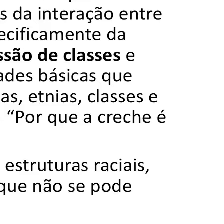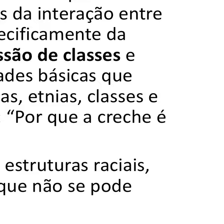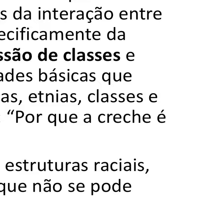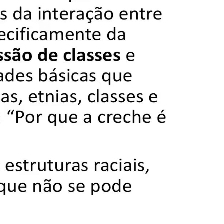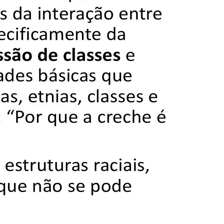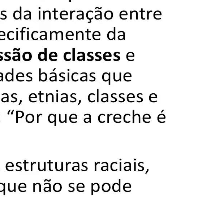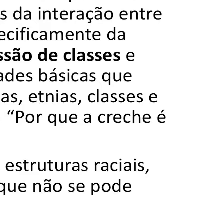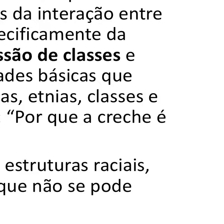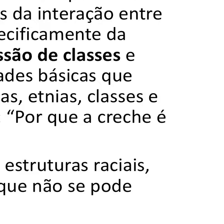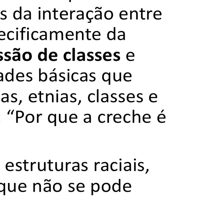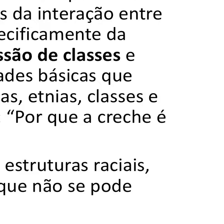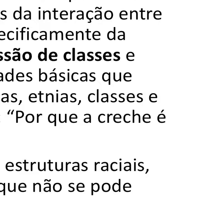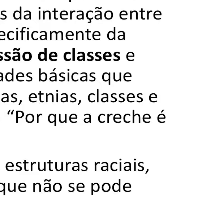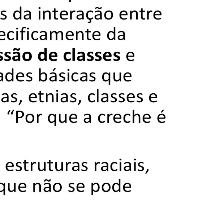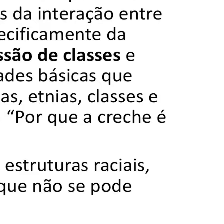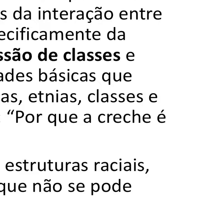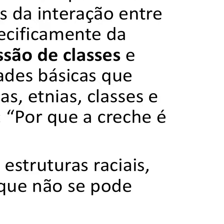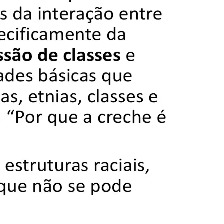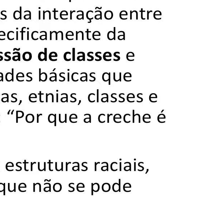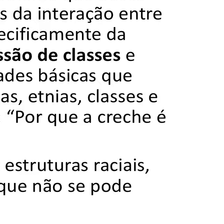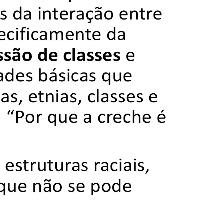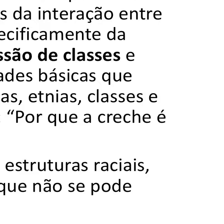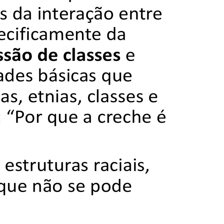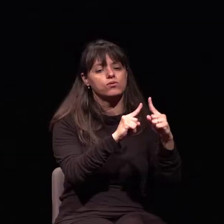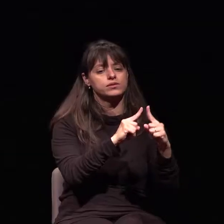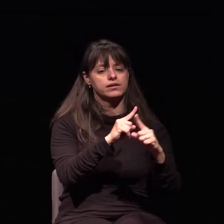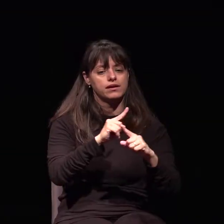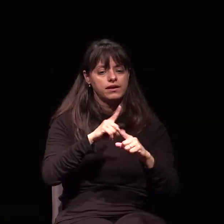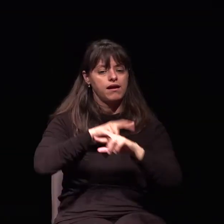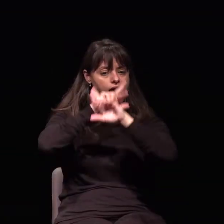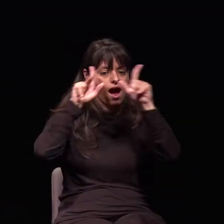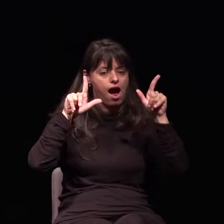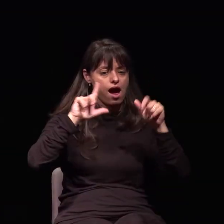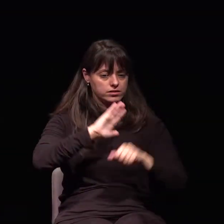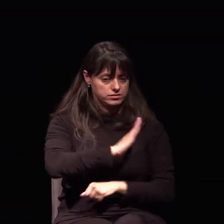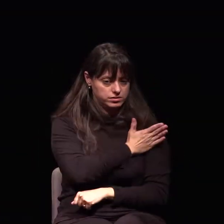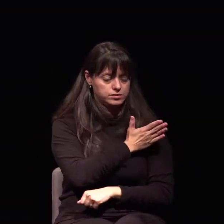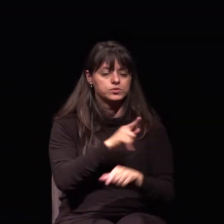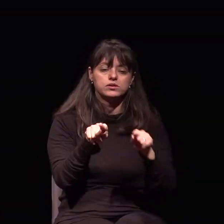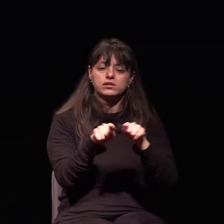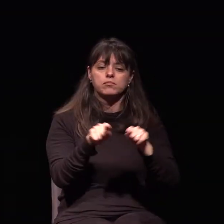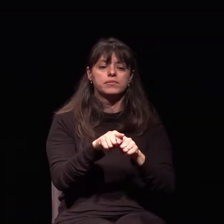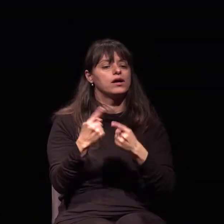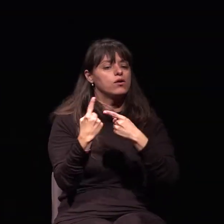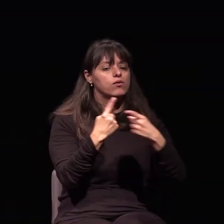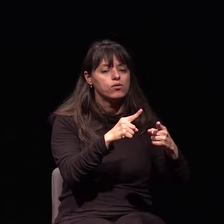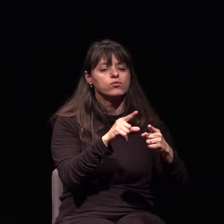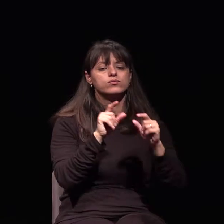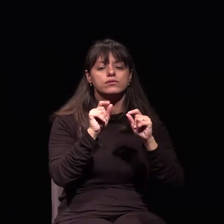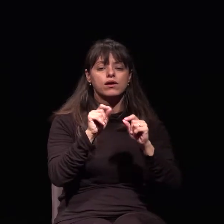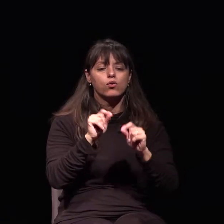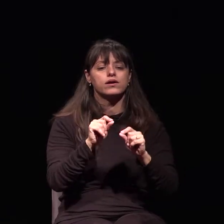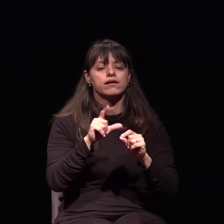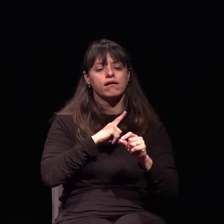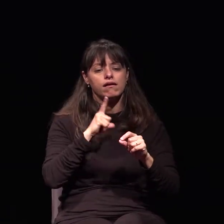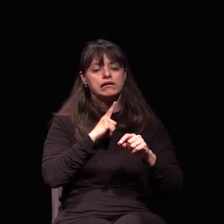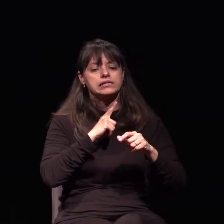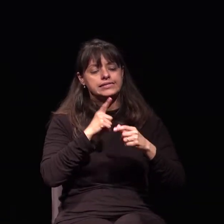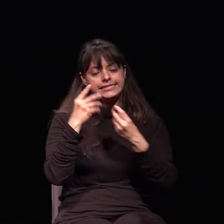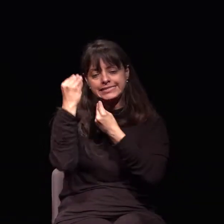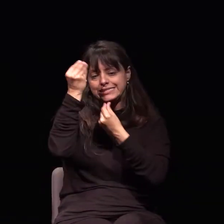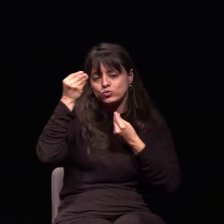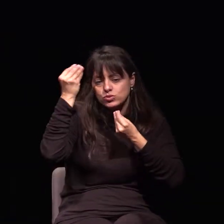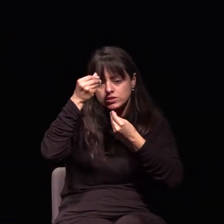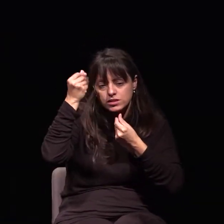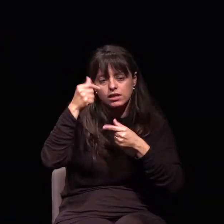racismo, do patriarcado, da opressão de classes. Não dá para a gente separar, né? Tanto a Kimberly